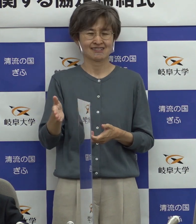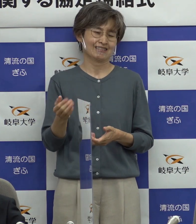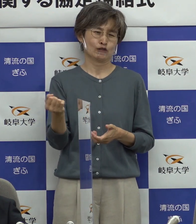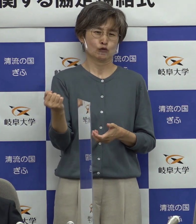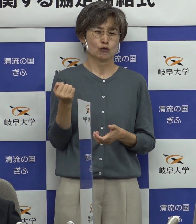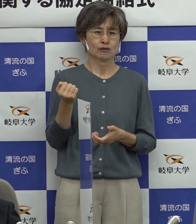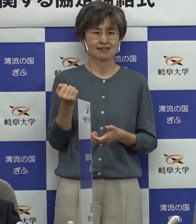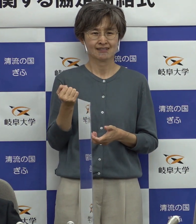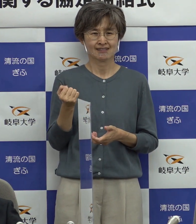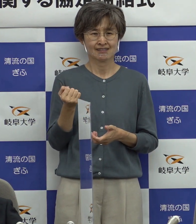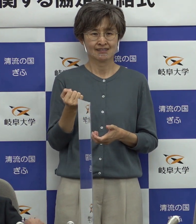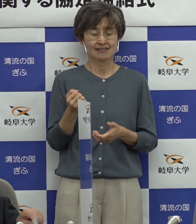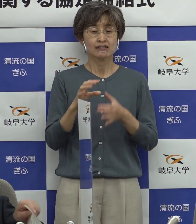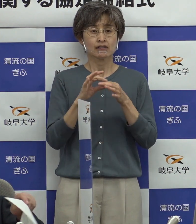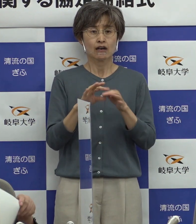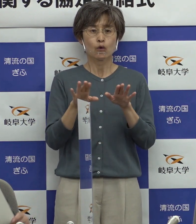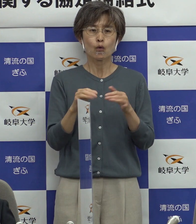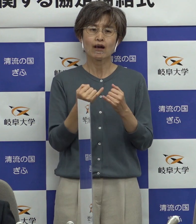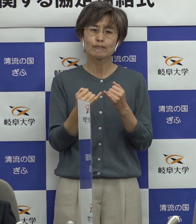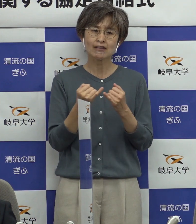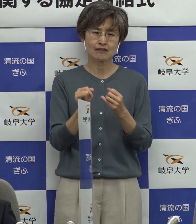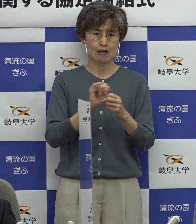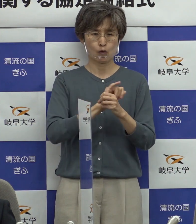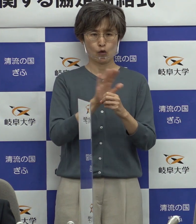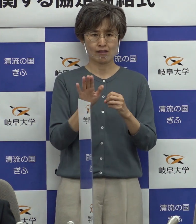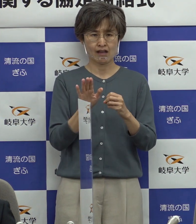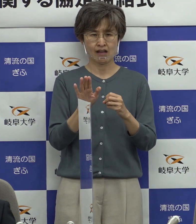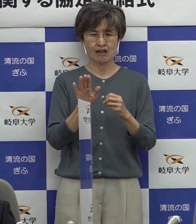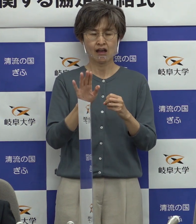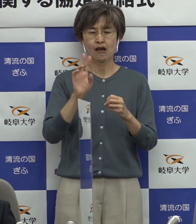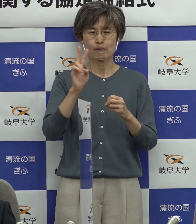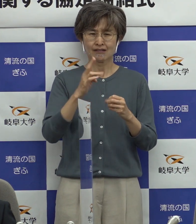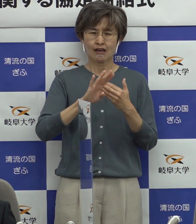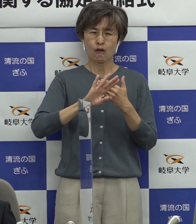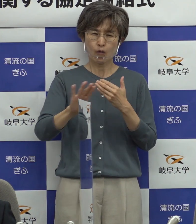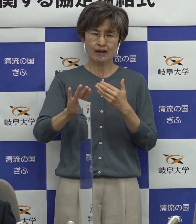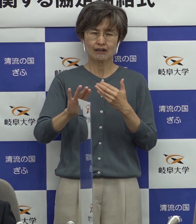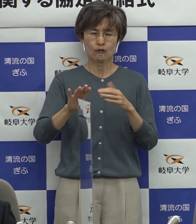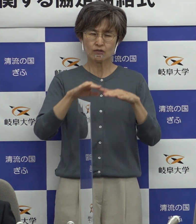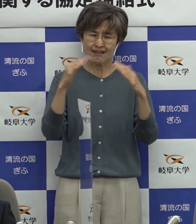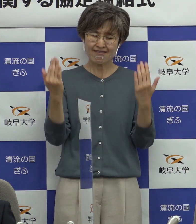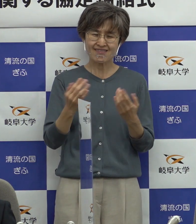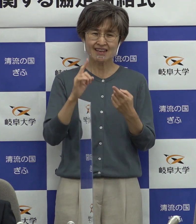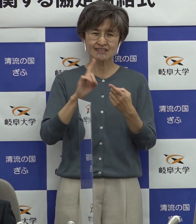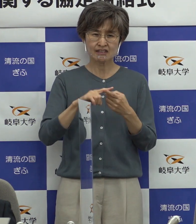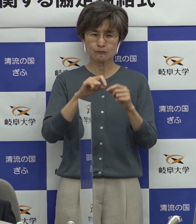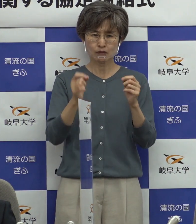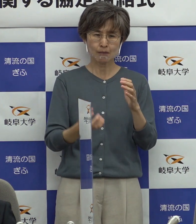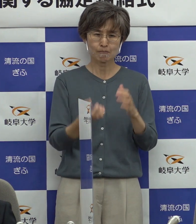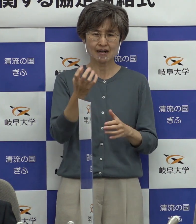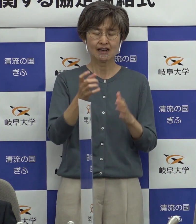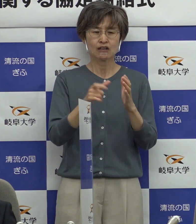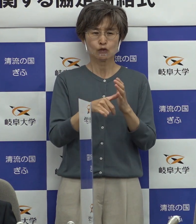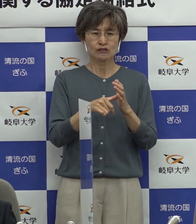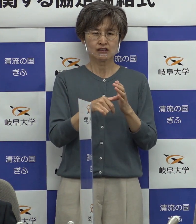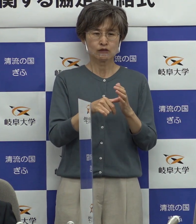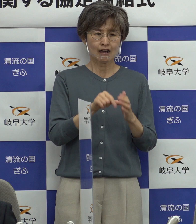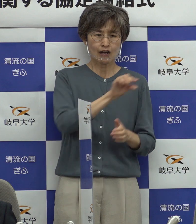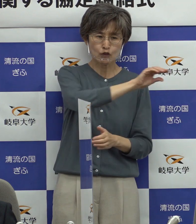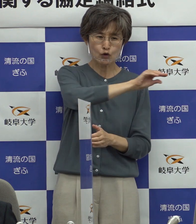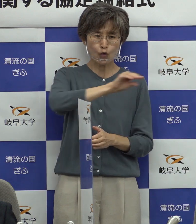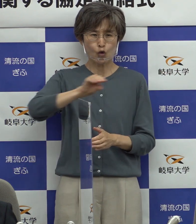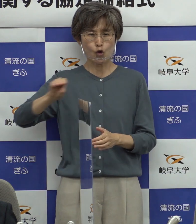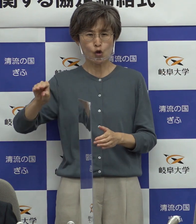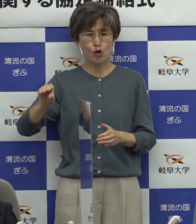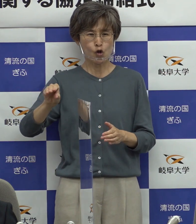で今回のようなコロナ禍、あるいは他のものでもいいんですけれども、直面した場合にはやはり予告し方向に広い知見を持ったそうい